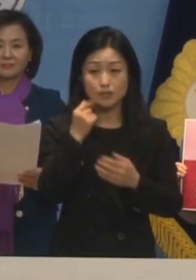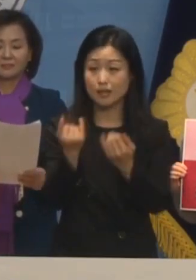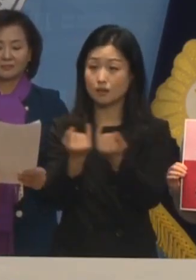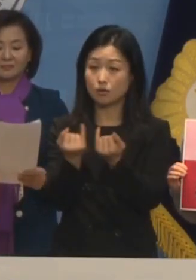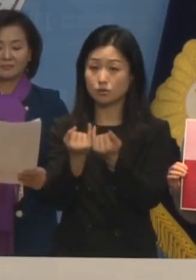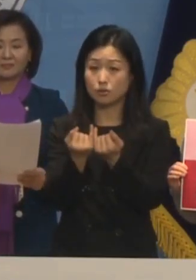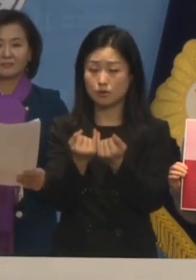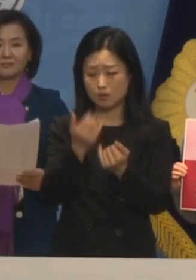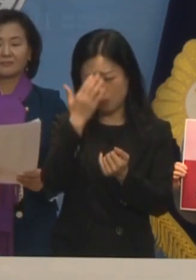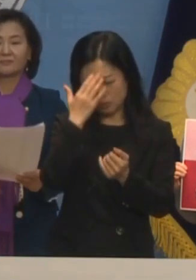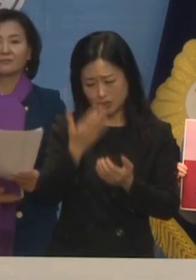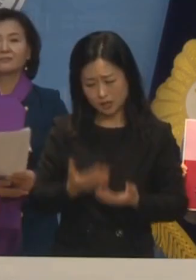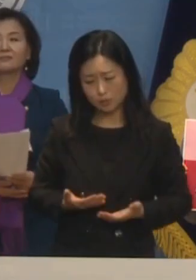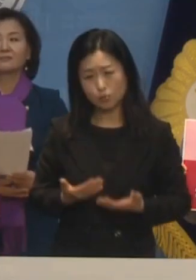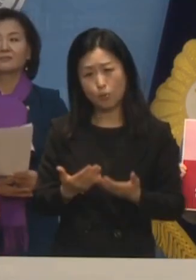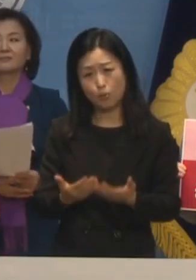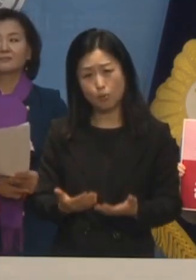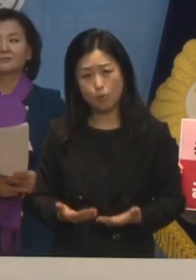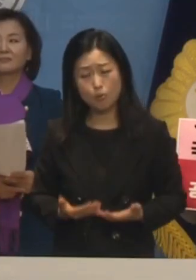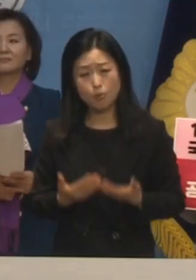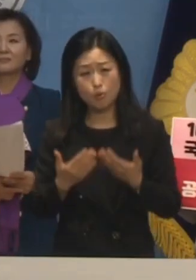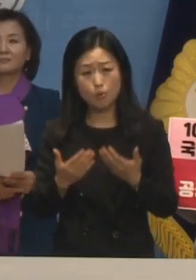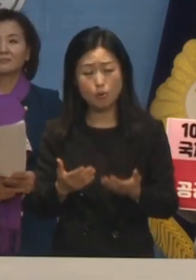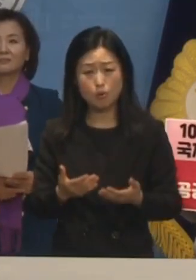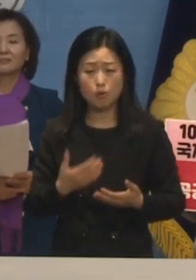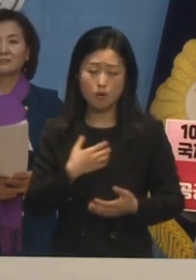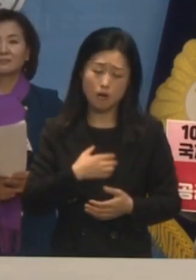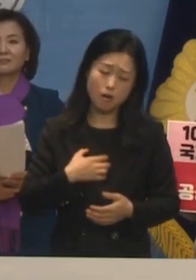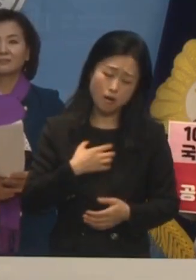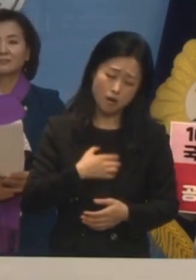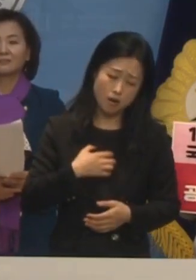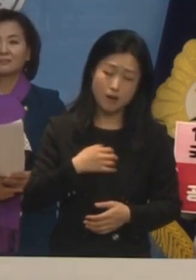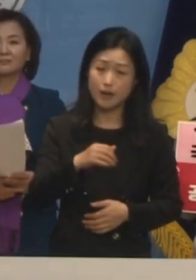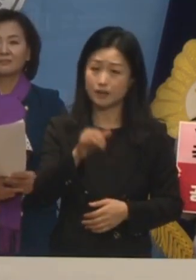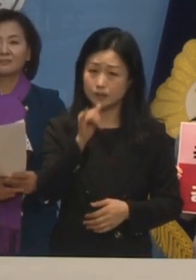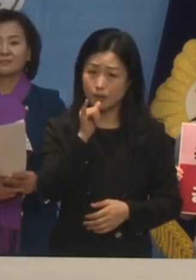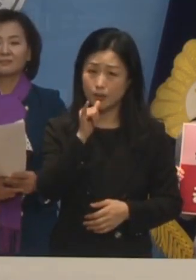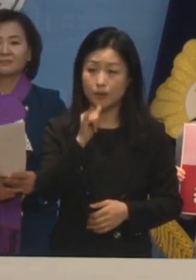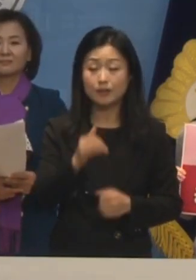공짜 노동과 불평등한 성 역할에 고통받고 있습니다.